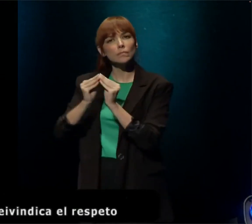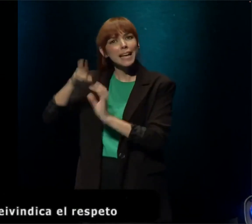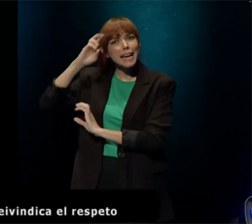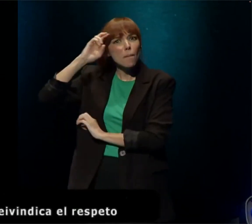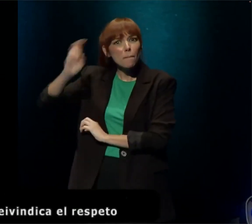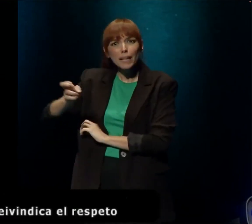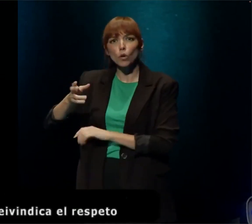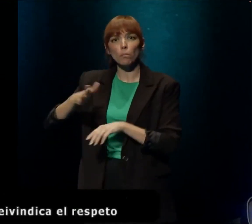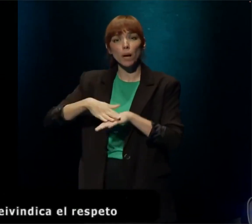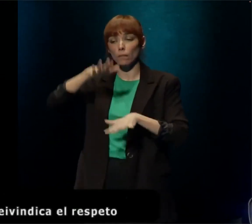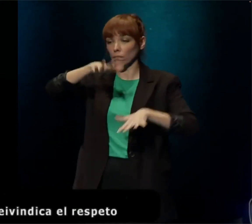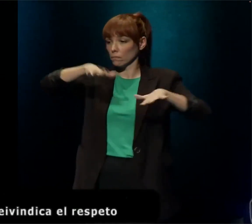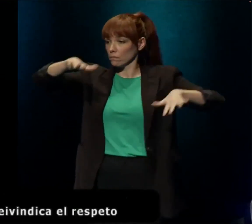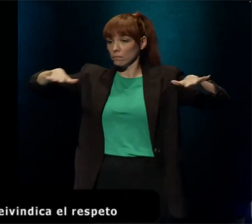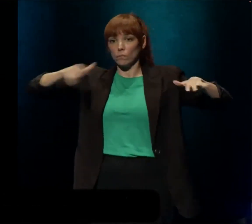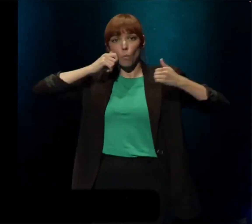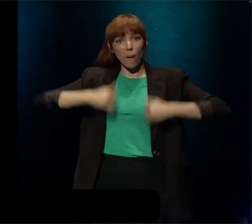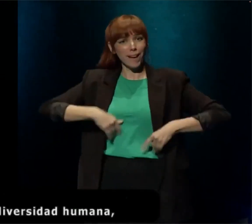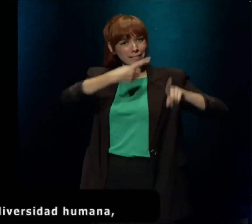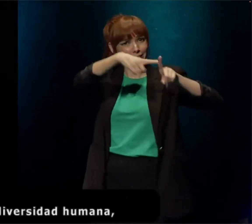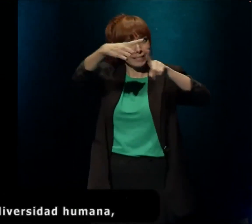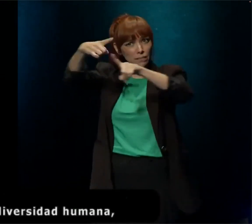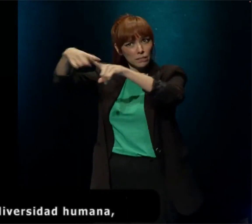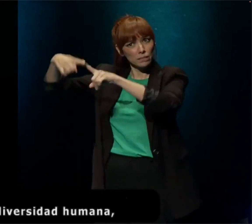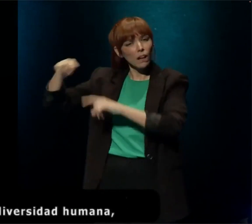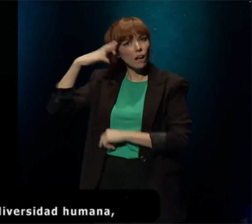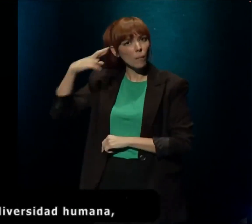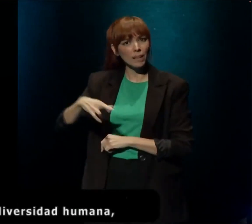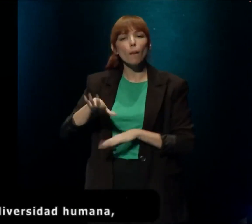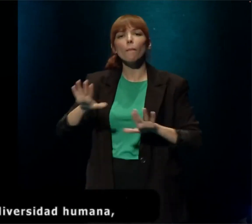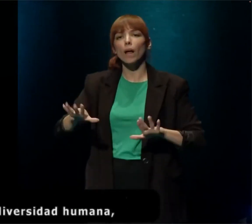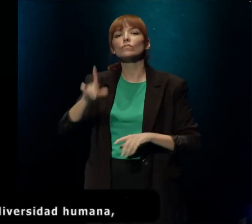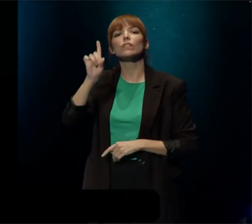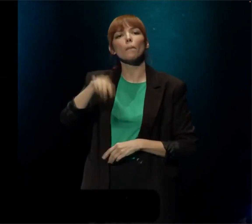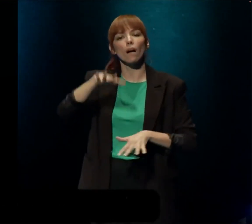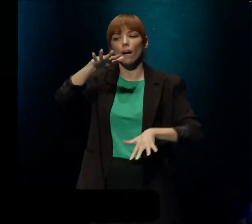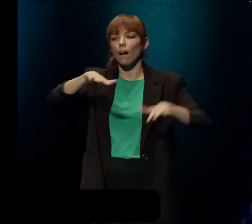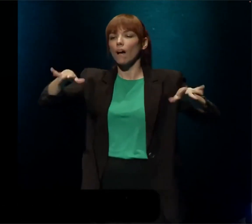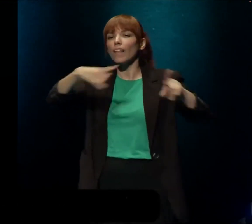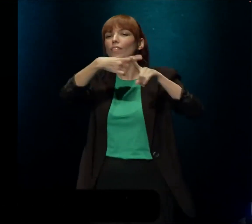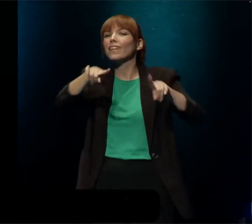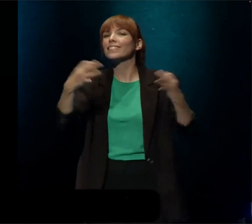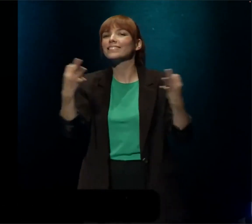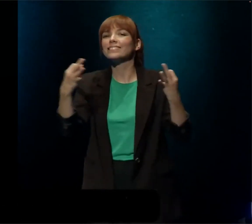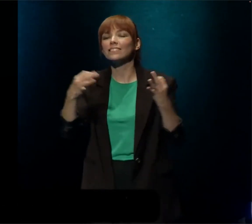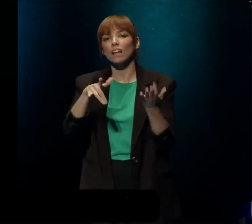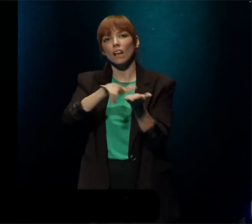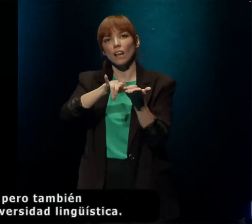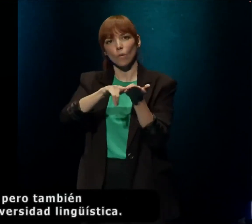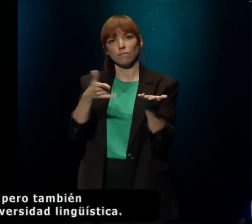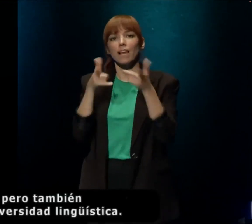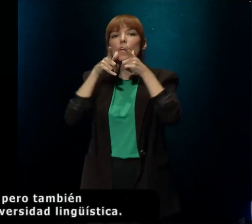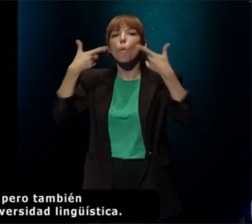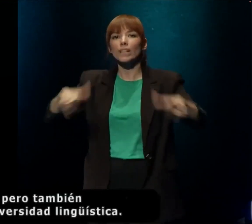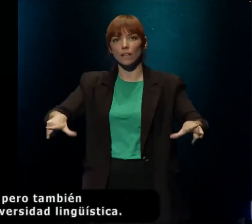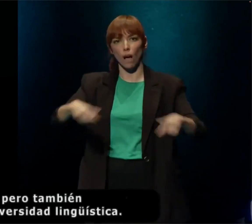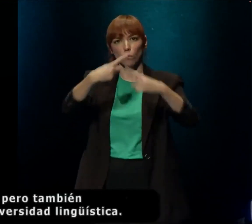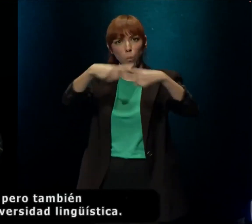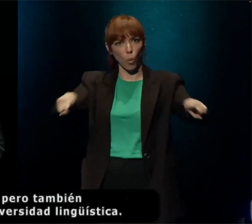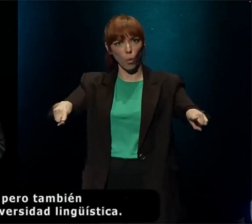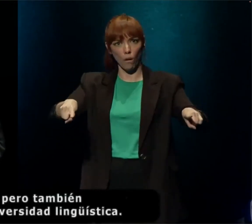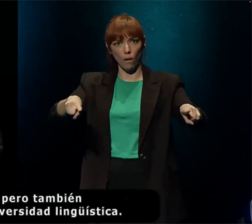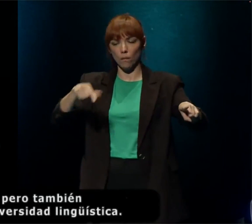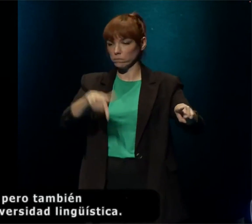humana, pero también a la diversidad lingüística y lo reivindica como un presupuesto